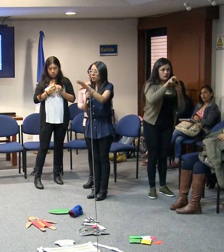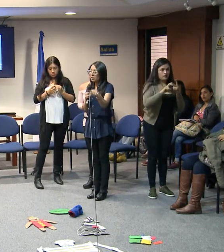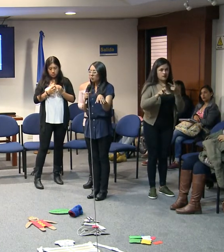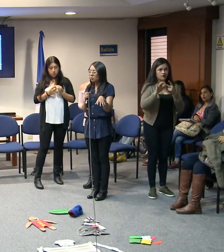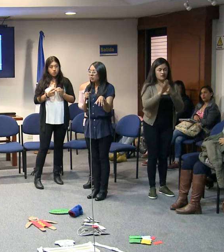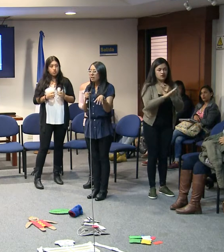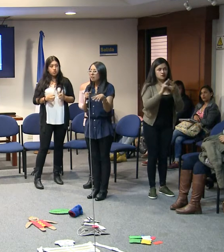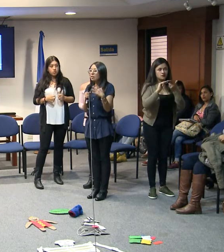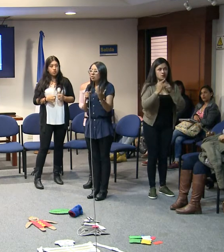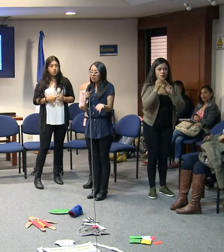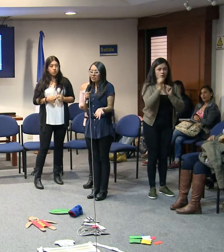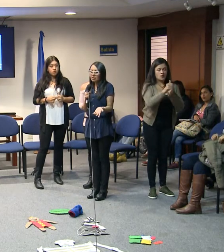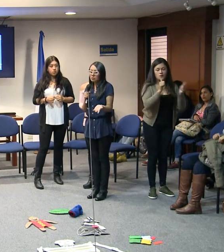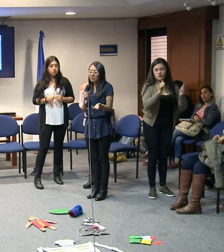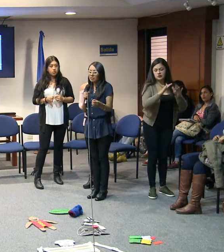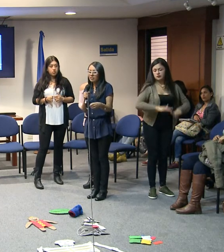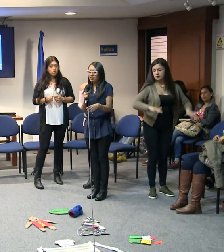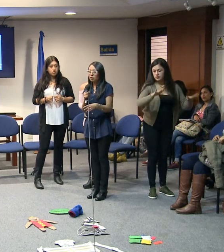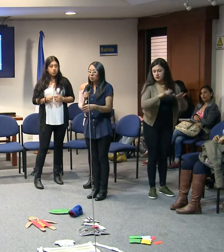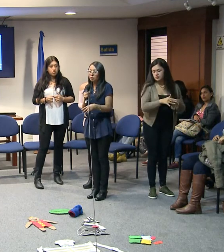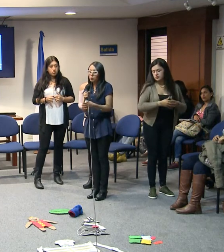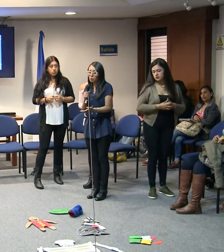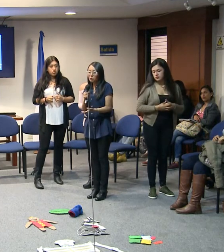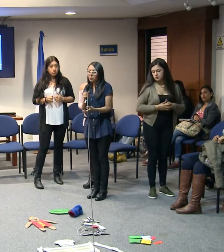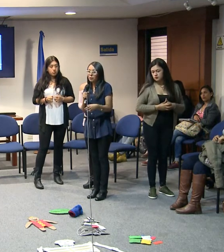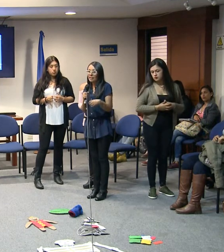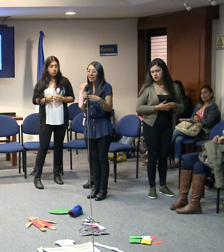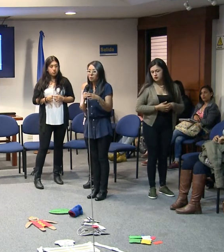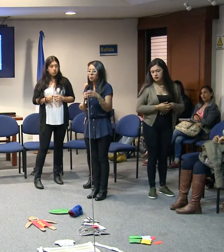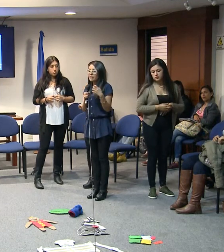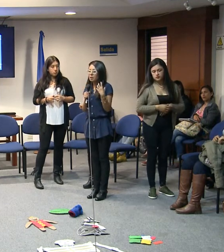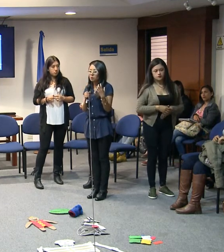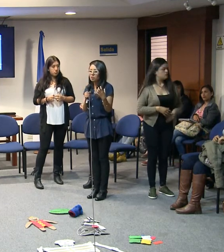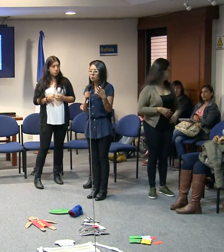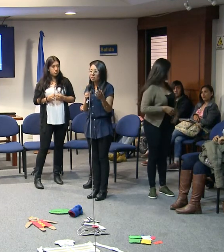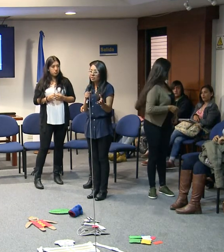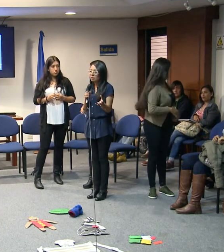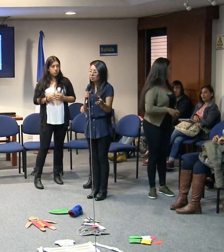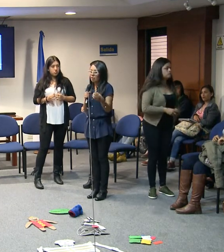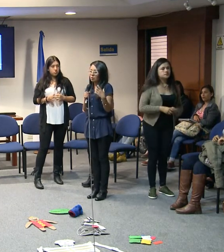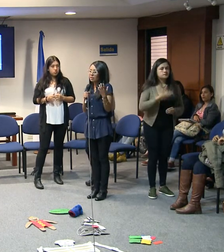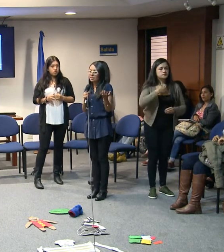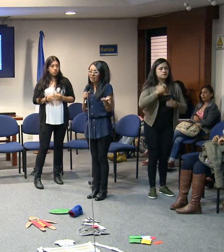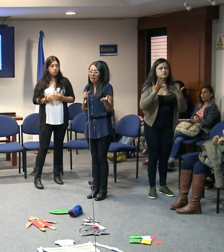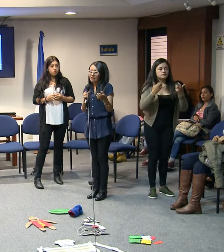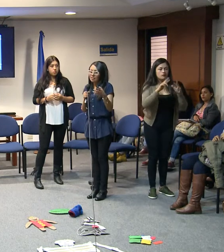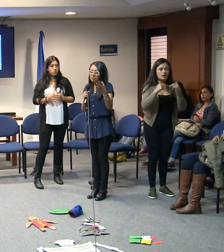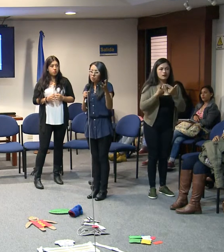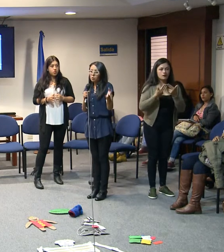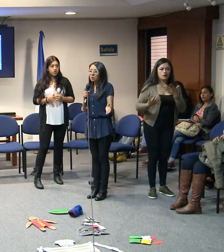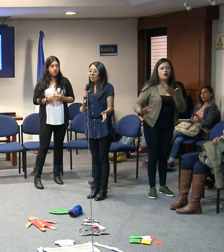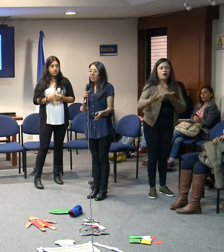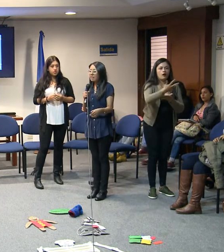en su respectivo lugar. Lo que activamente Narrando propuso fue que pudiéramos reunirlos, aunque sea